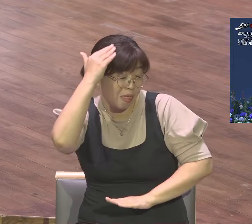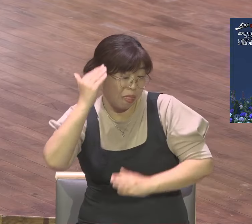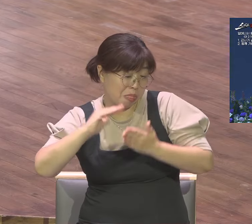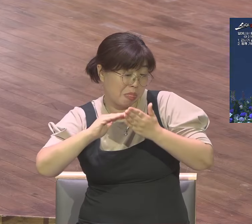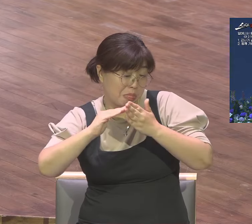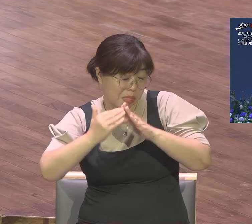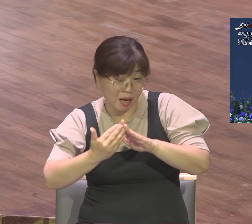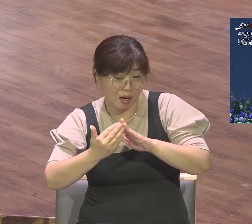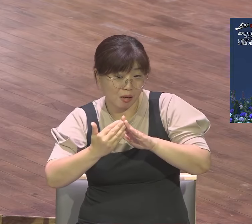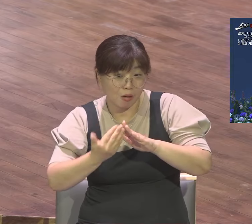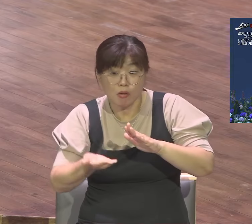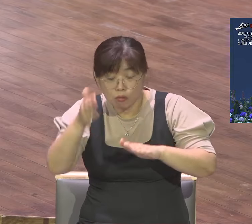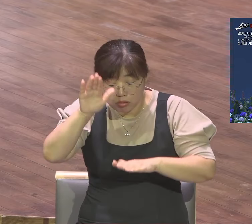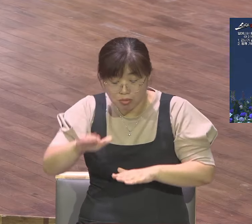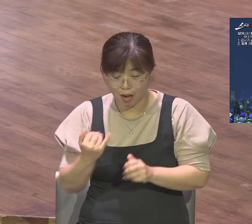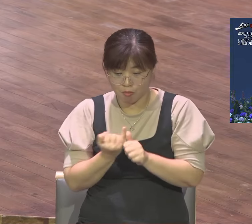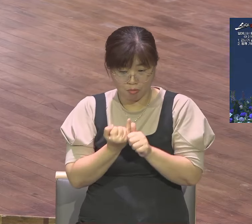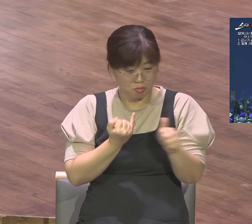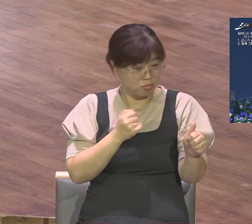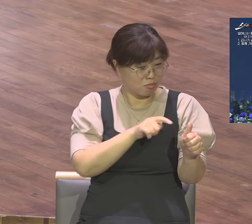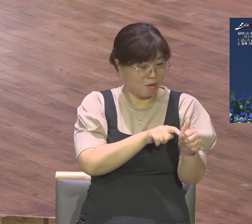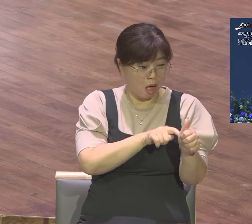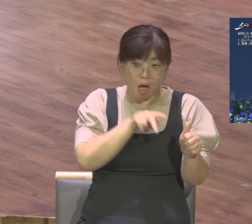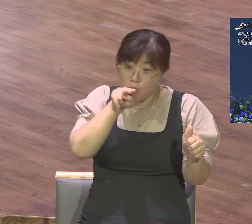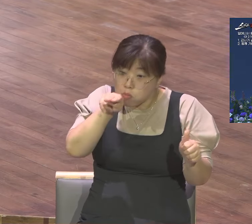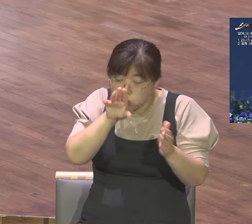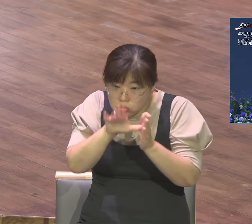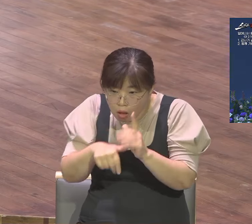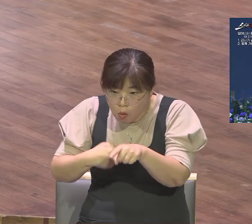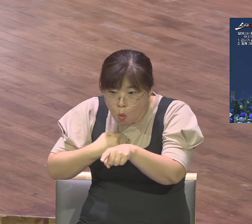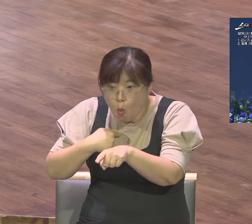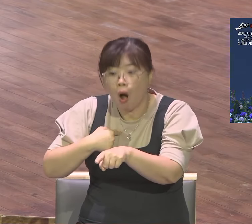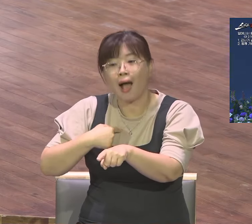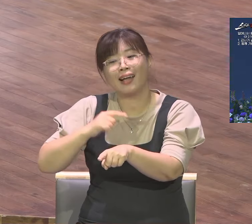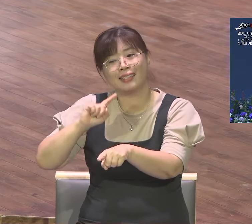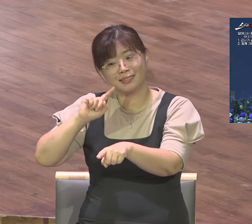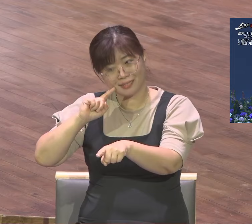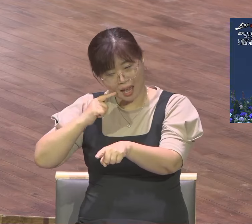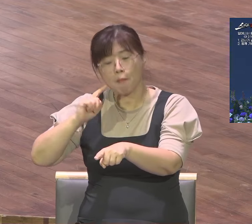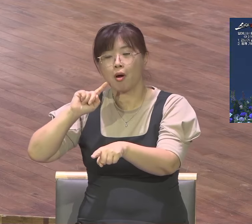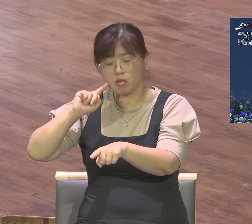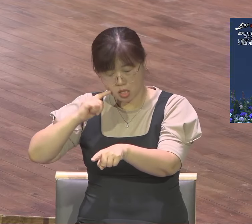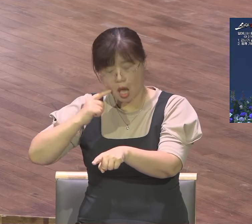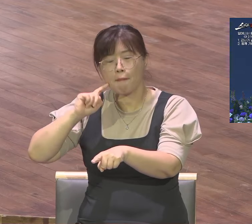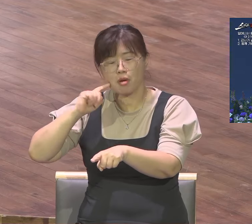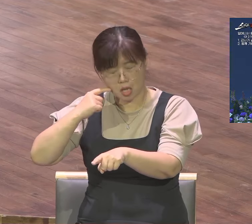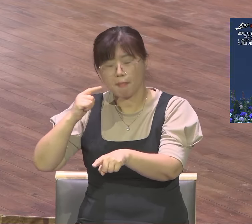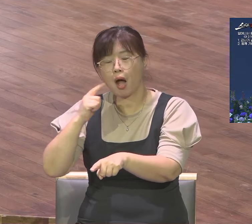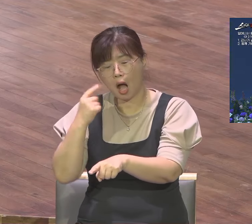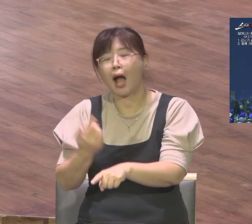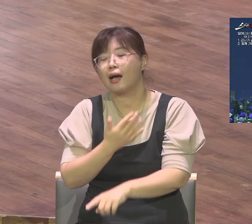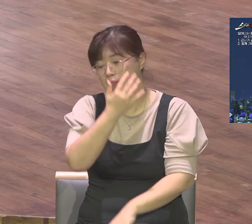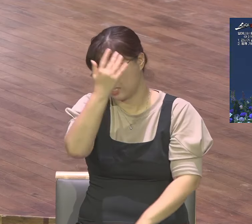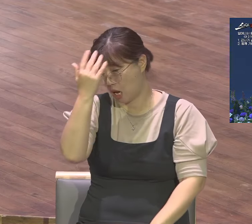자신의 피부가 검지만 피부가 안 좋다고 기죽지 않았어요. 내 피부가 검지만